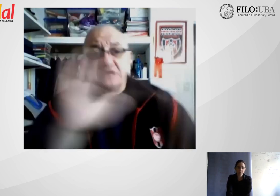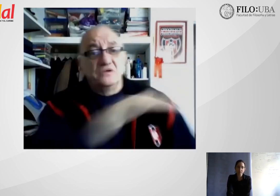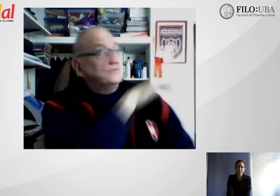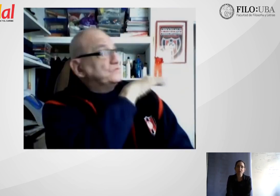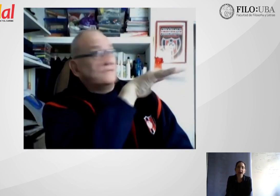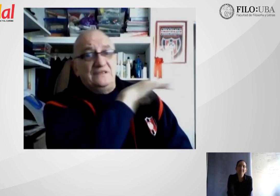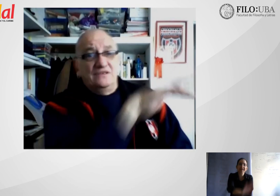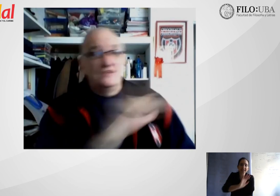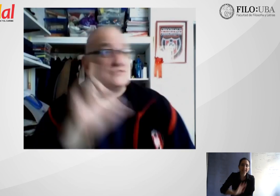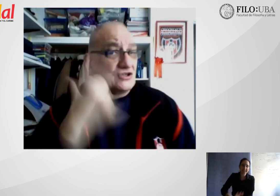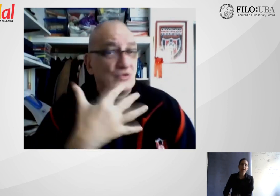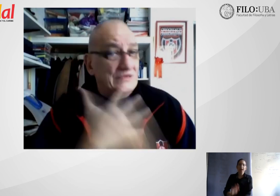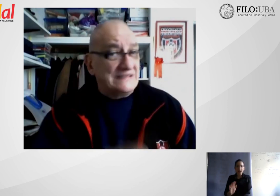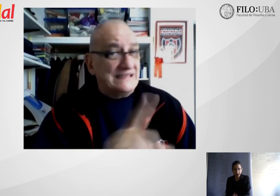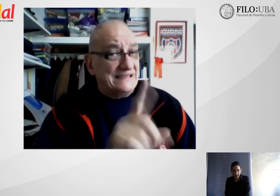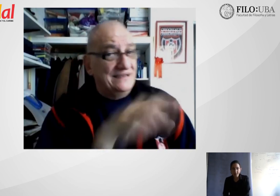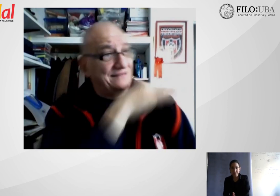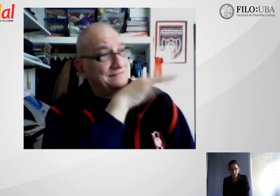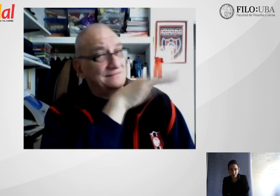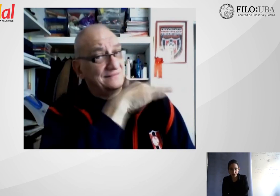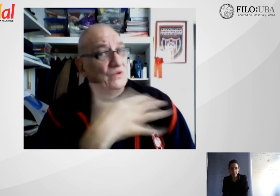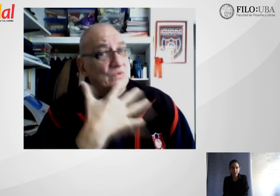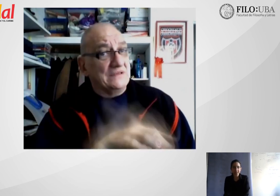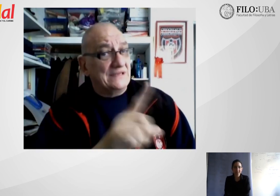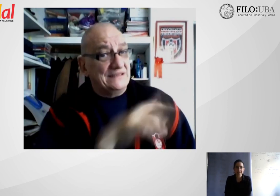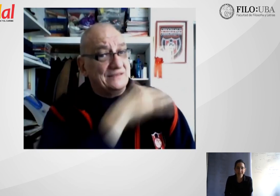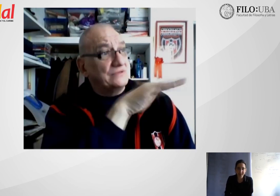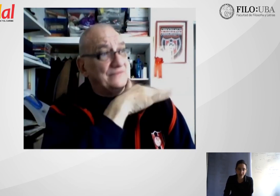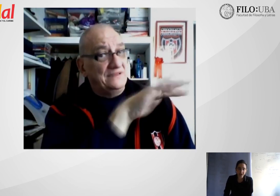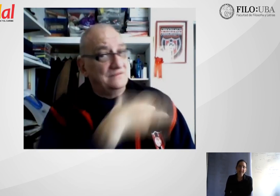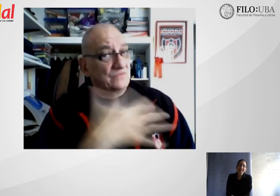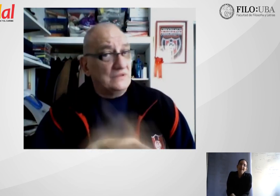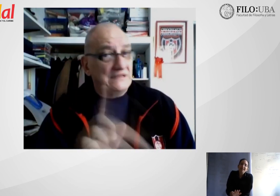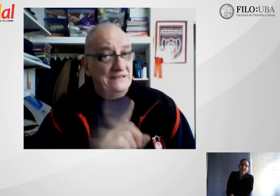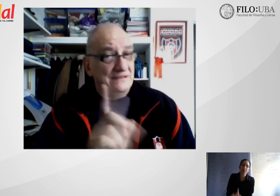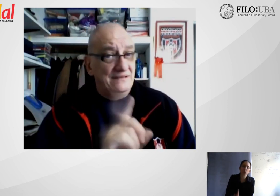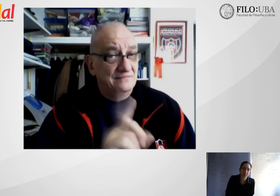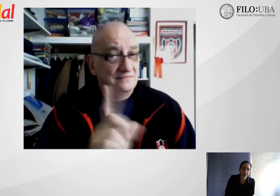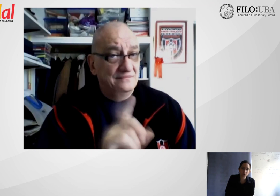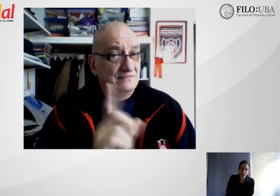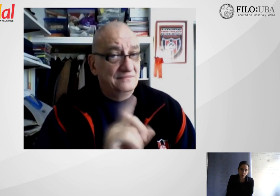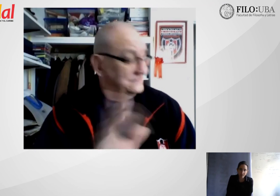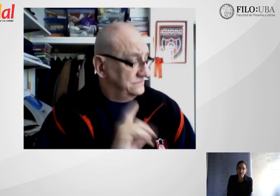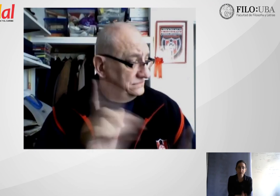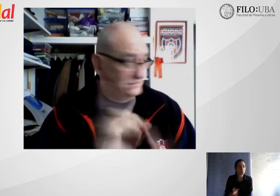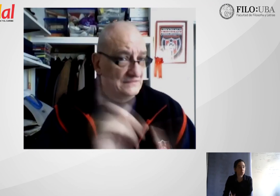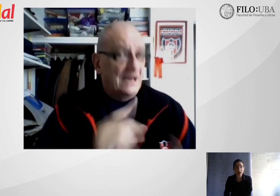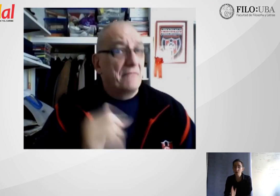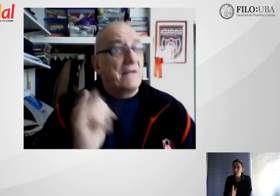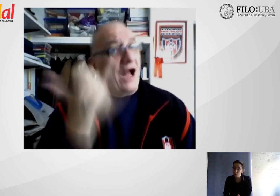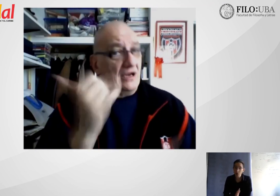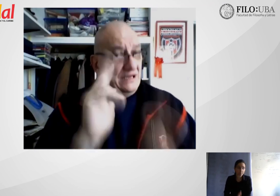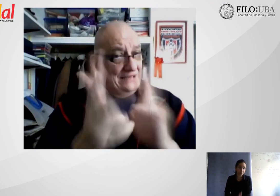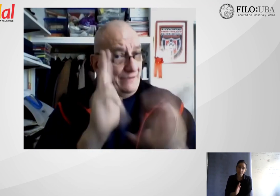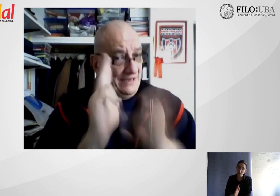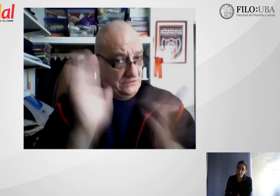no hay ningún tipo de información. A veces hay interpretación en la lengua de señas y a veces no. y a veces hay solamente subtitulado, que el subtitulado